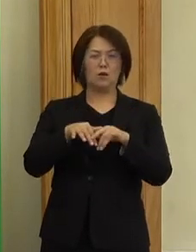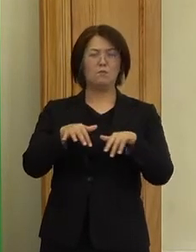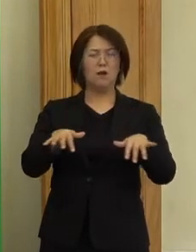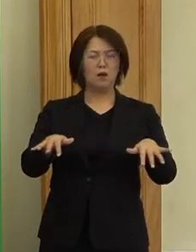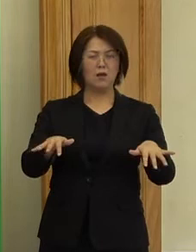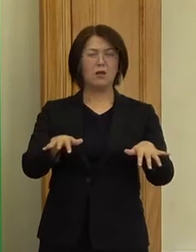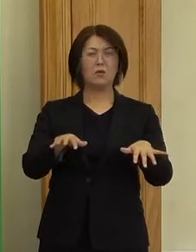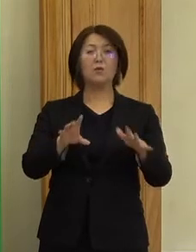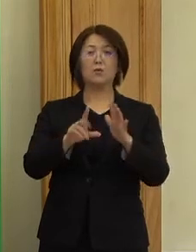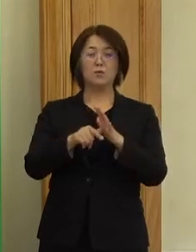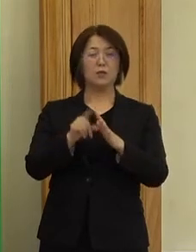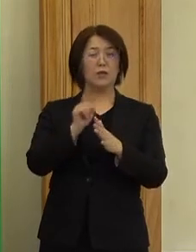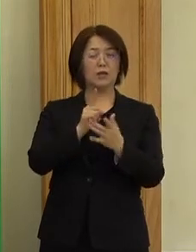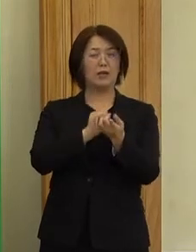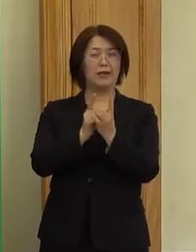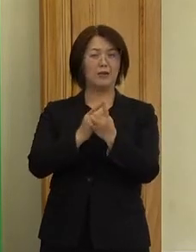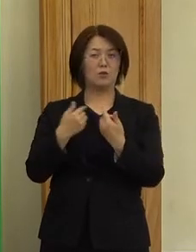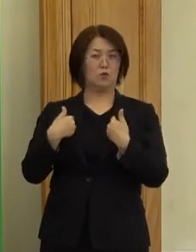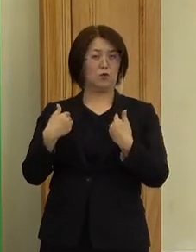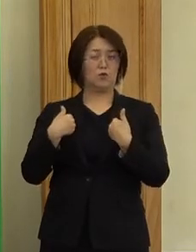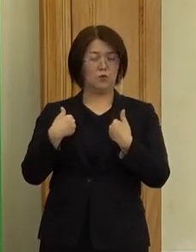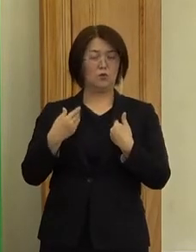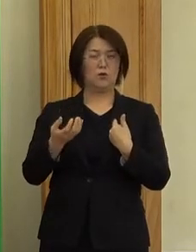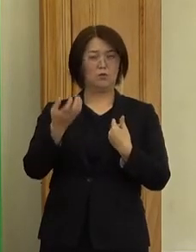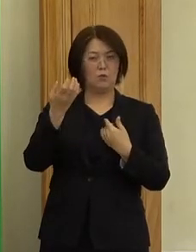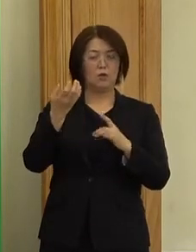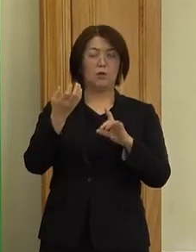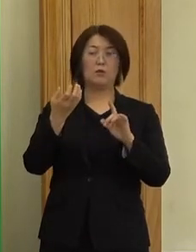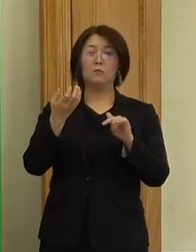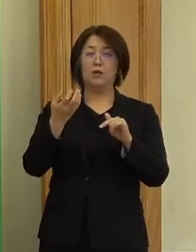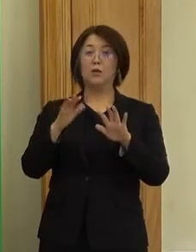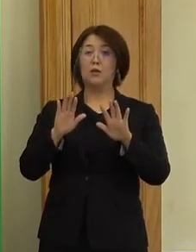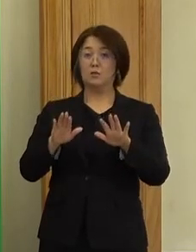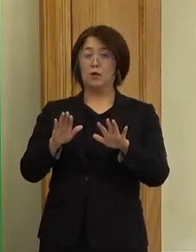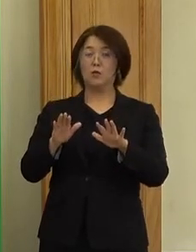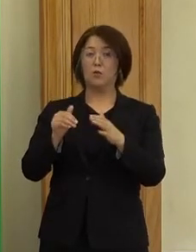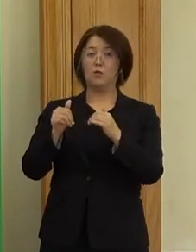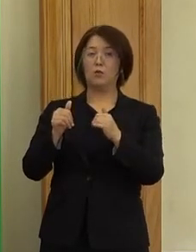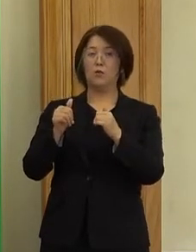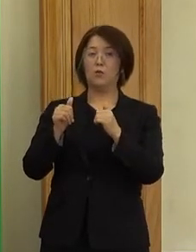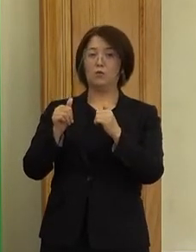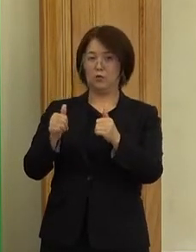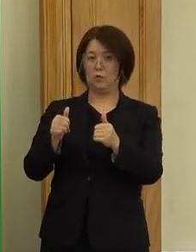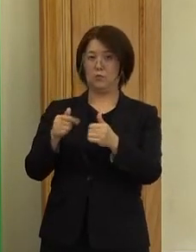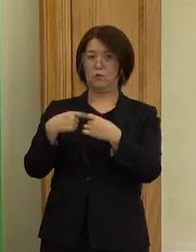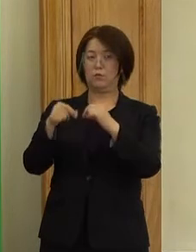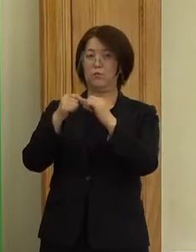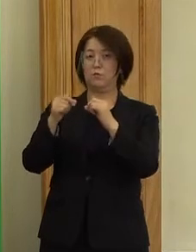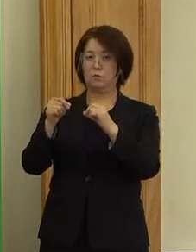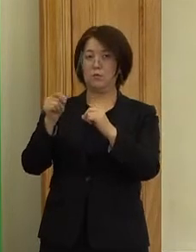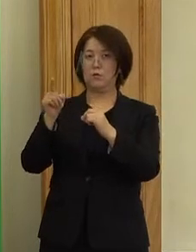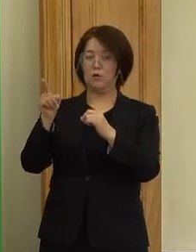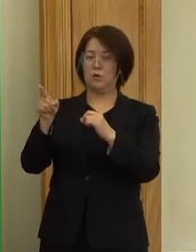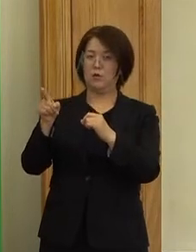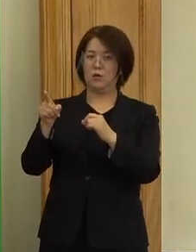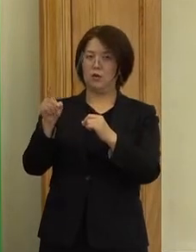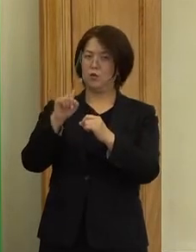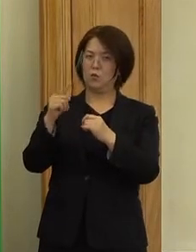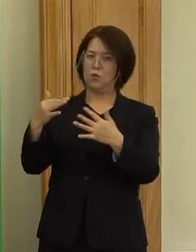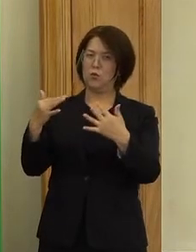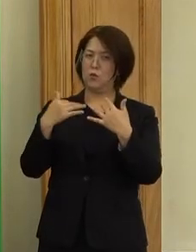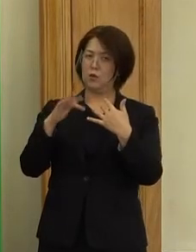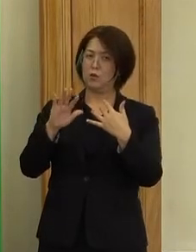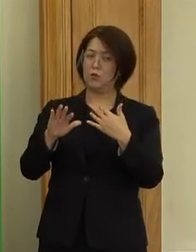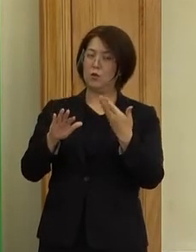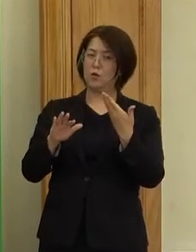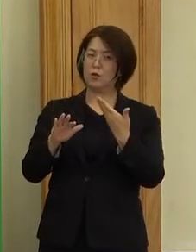何かその施策を打たないといけないってなった時に、まあ、あの今回の判決がその施策にのを考える上でどのような影響を及ぼすかとかっ